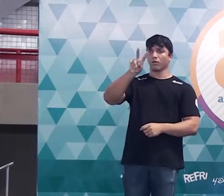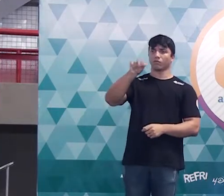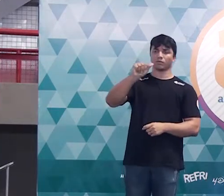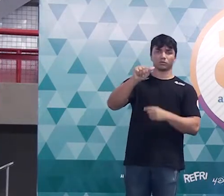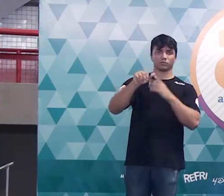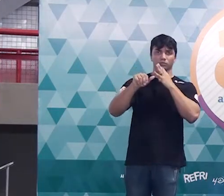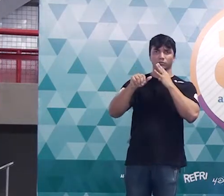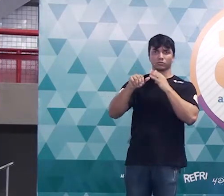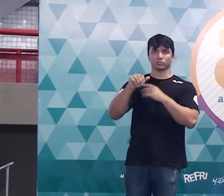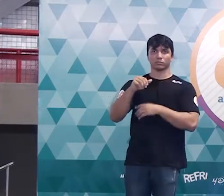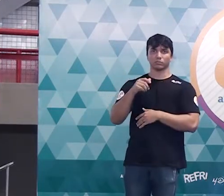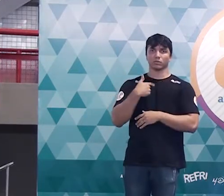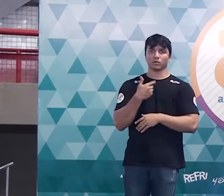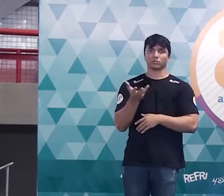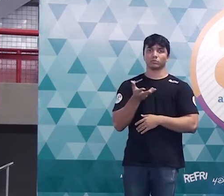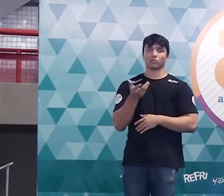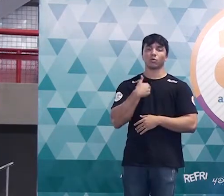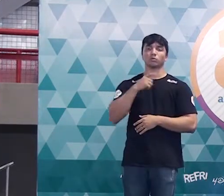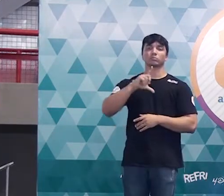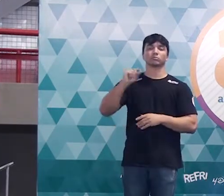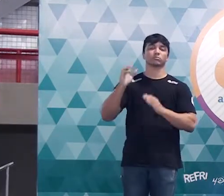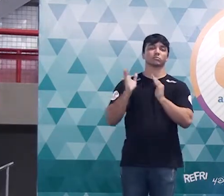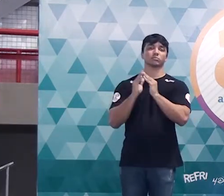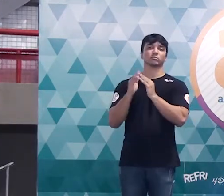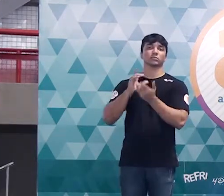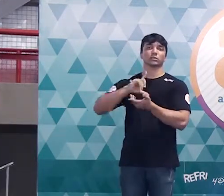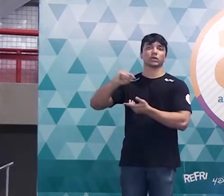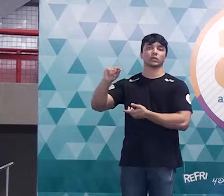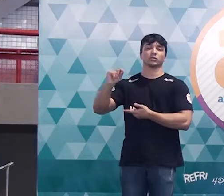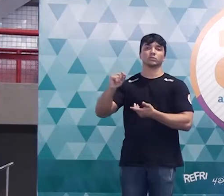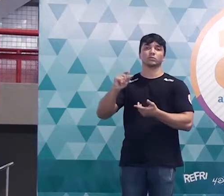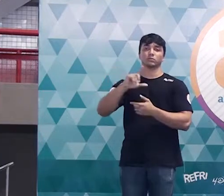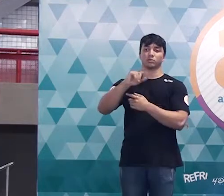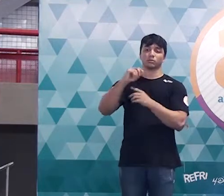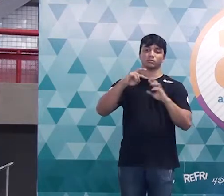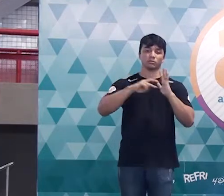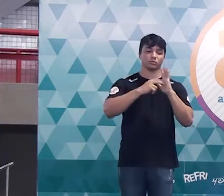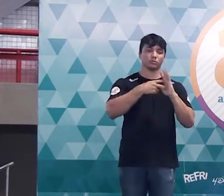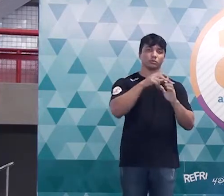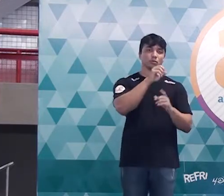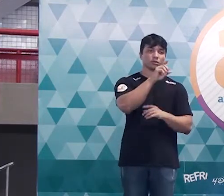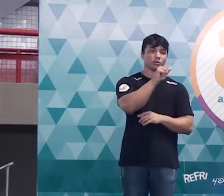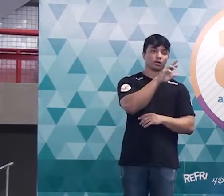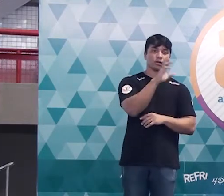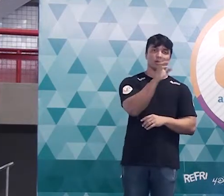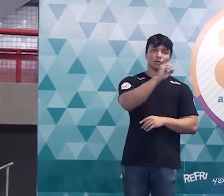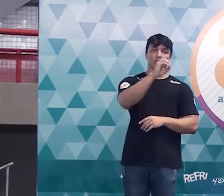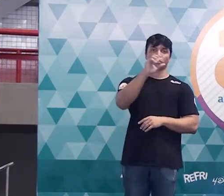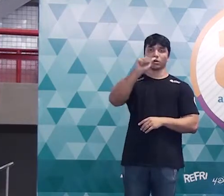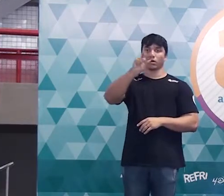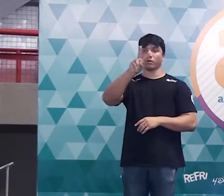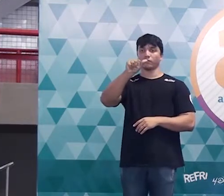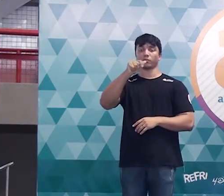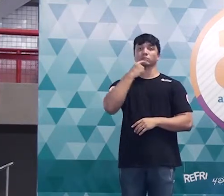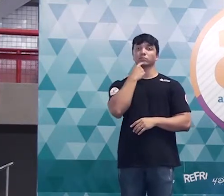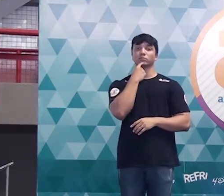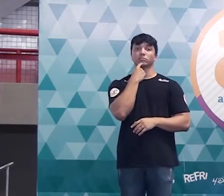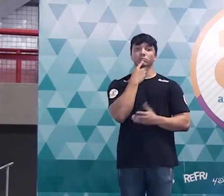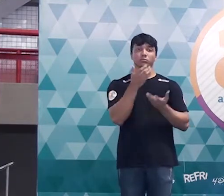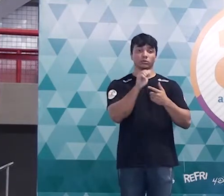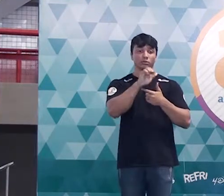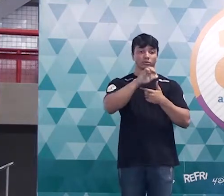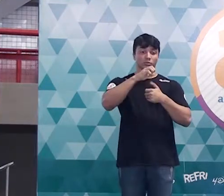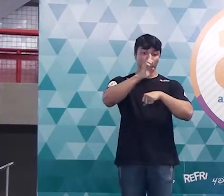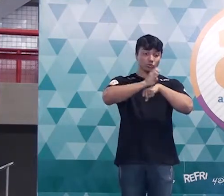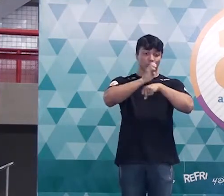lava? Dar o lava era ir embora, sair. Vejam, no Brasil, na região Nordeste,